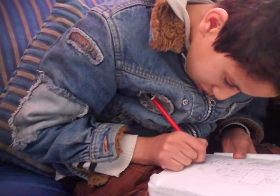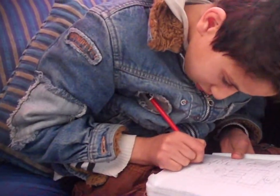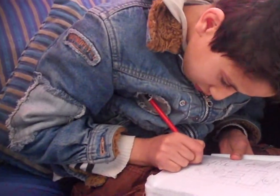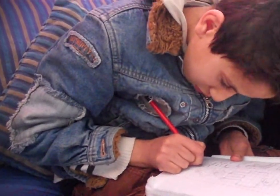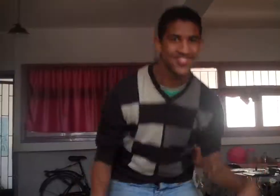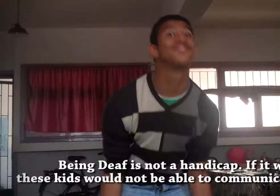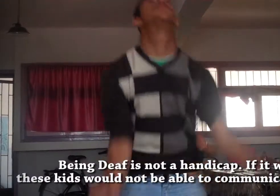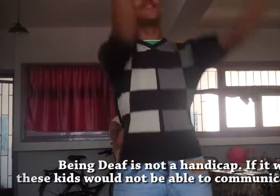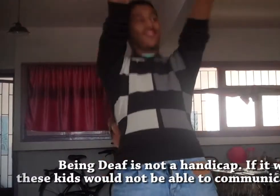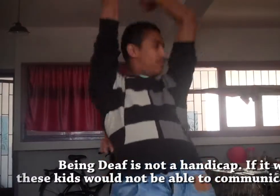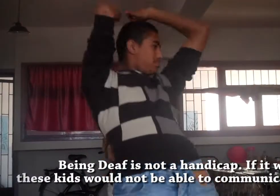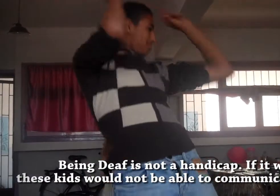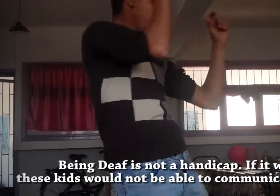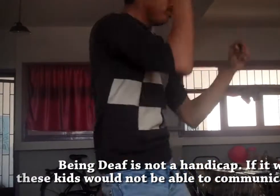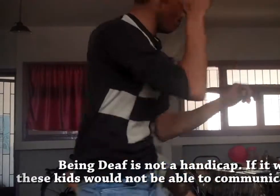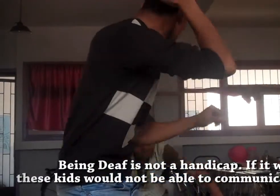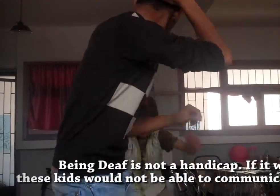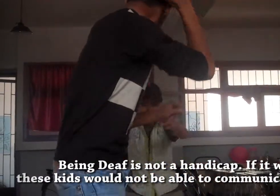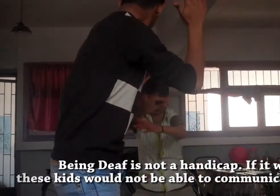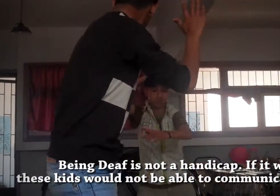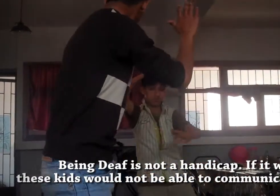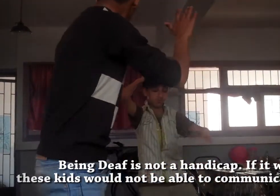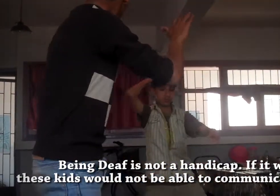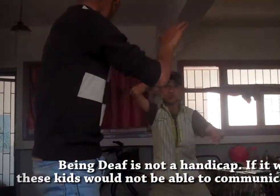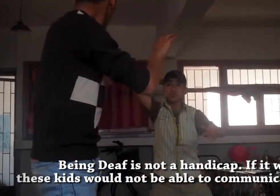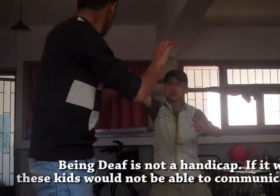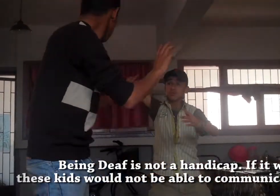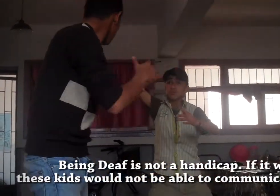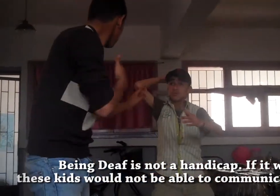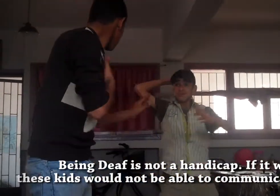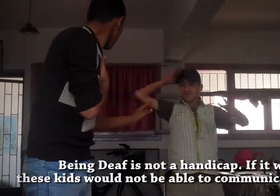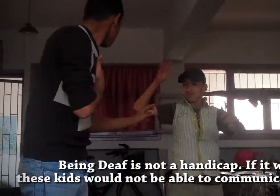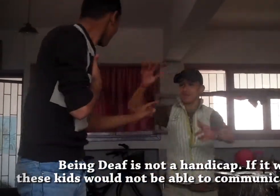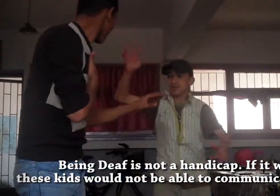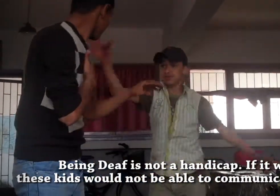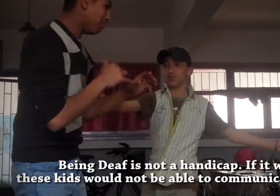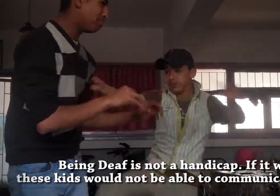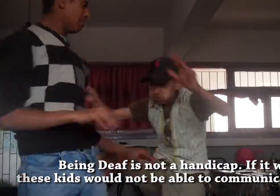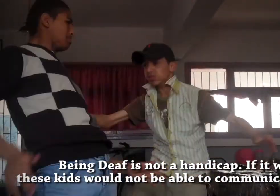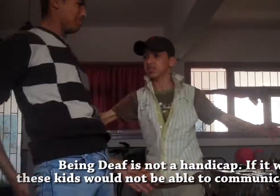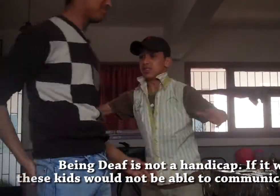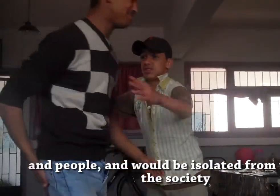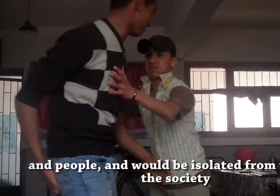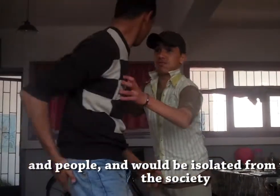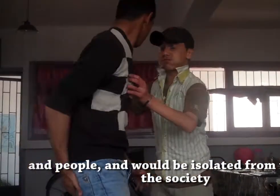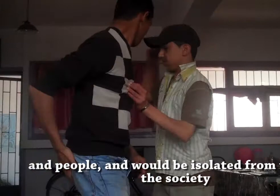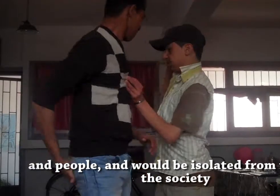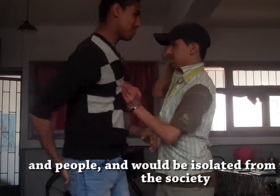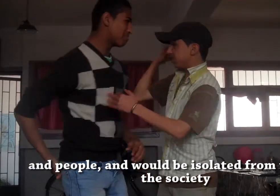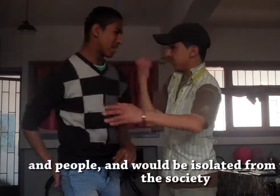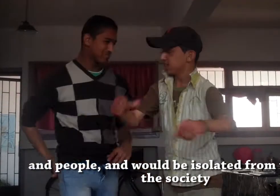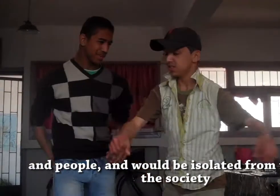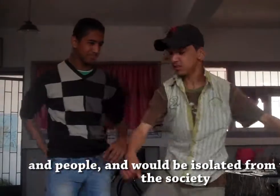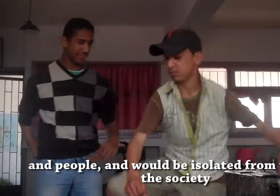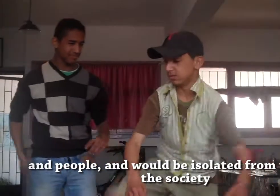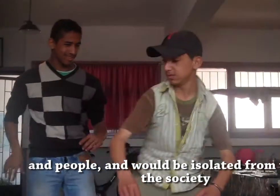كنظن بلي فقدان حاسة السمع ماشي إعاقة، حيت لو كانت إعاقة ما كانش يمكن لهاد الأطفال يتواصلوا مع